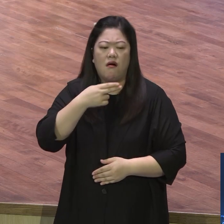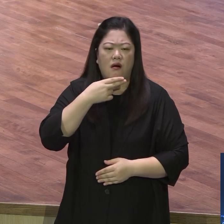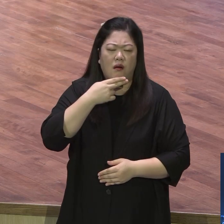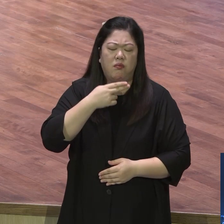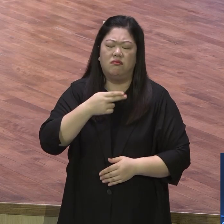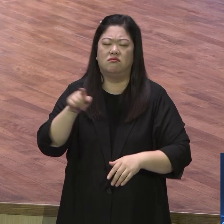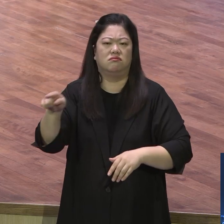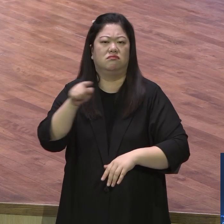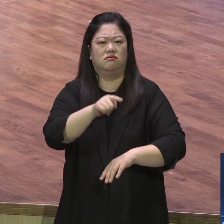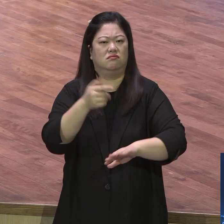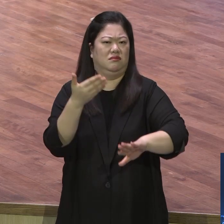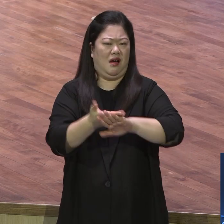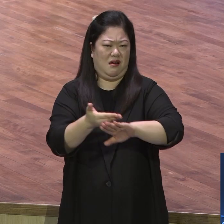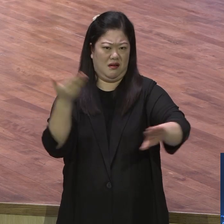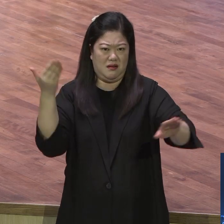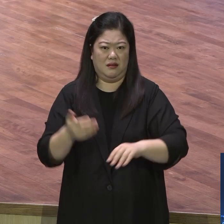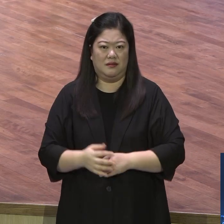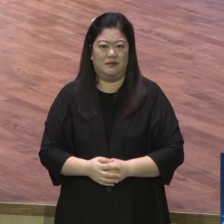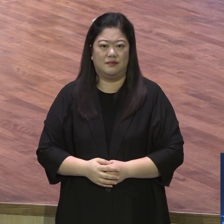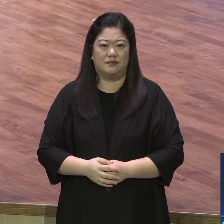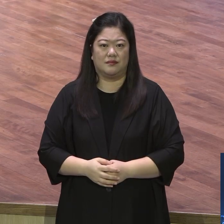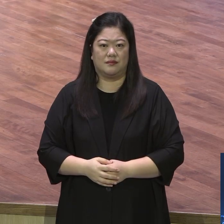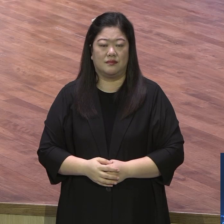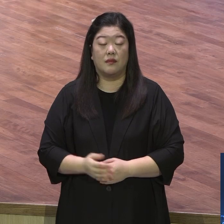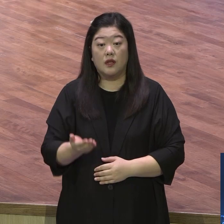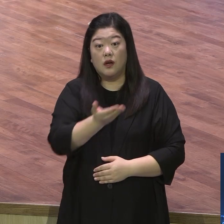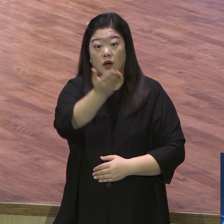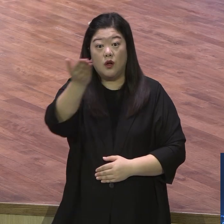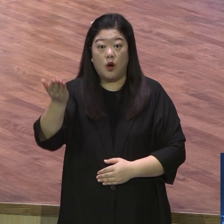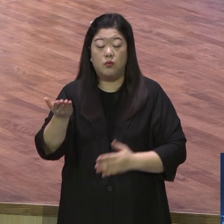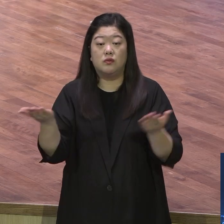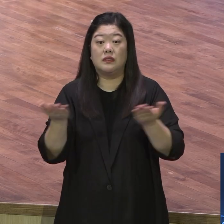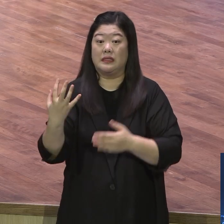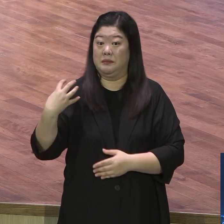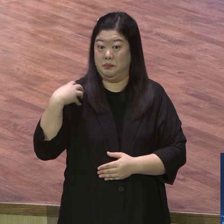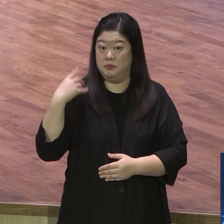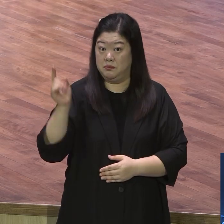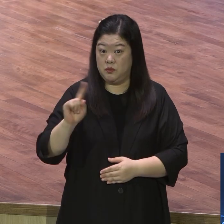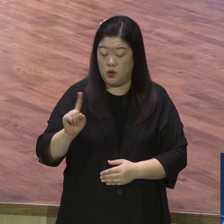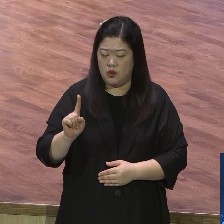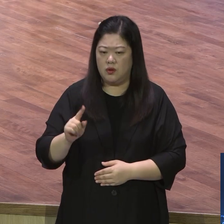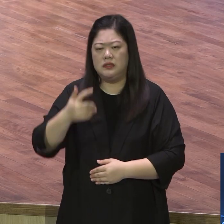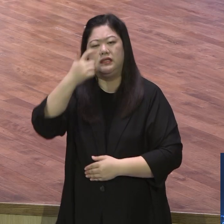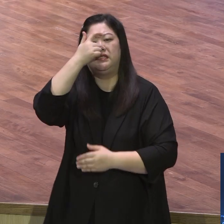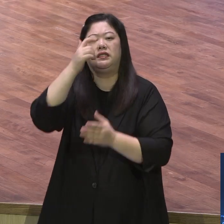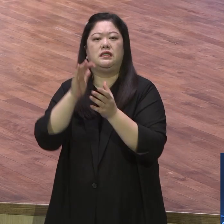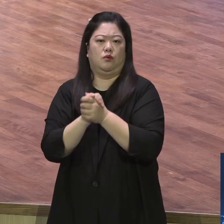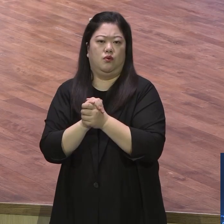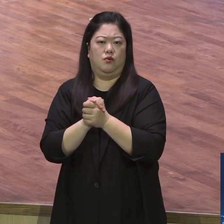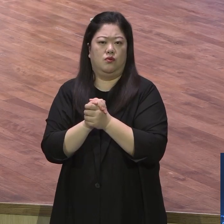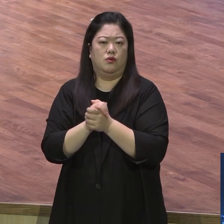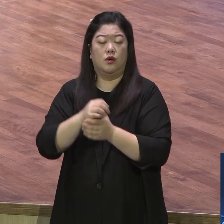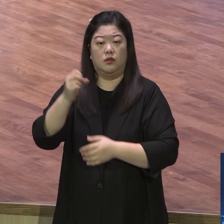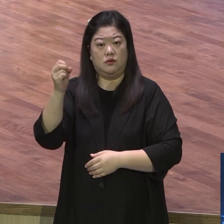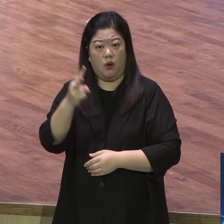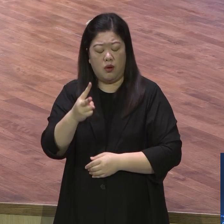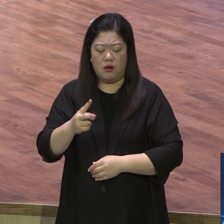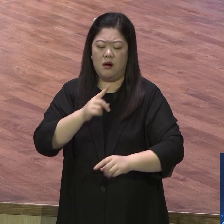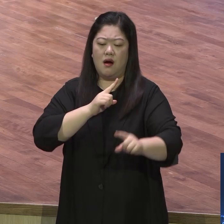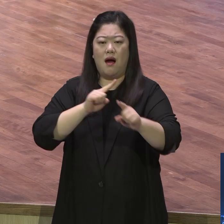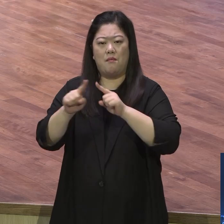입은 말씀 전하는 입이에요 여러분 입은 기도하는 입이에요 입에서 하는